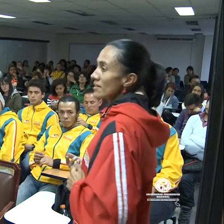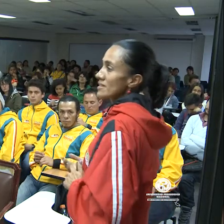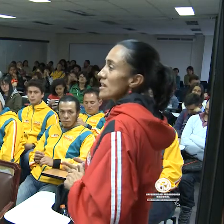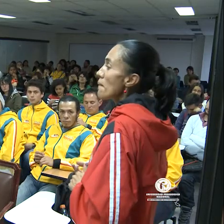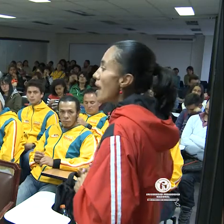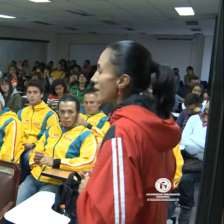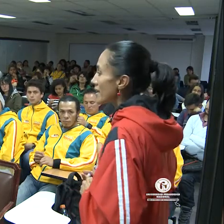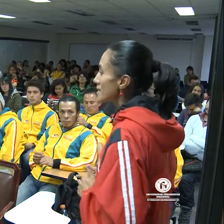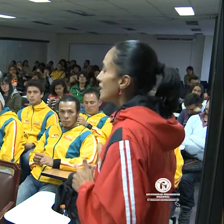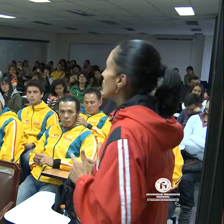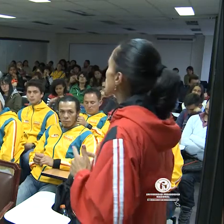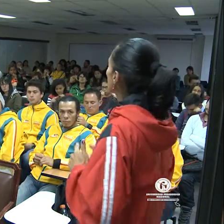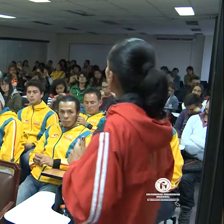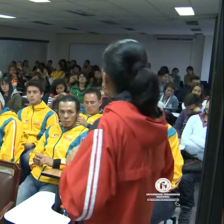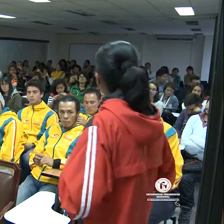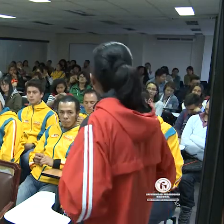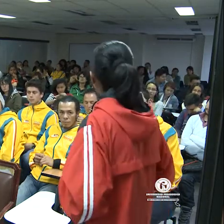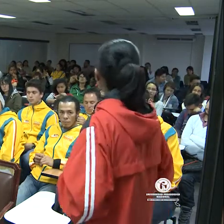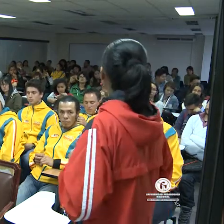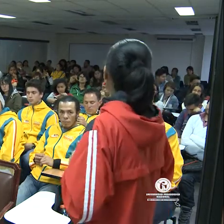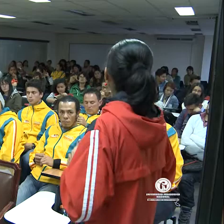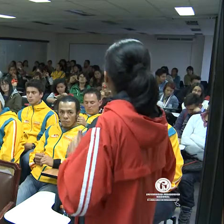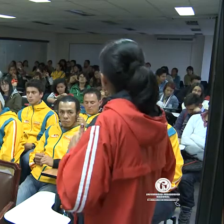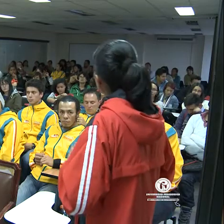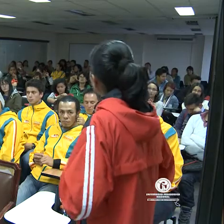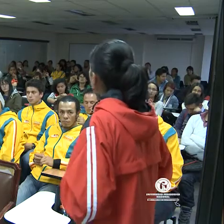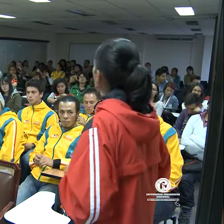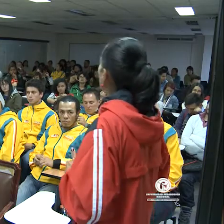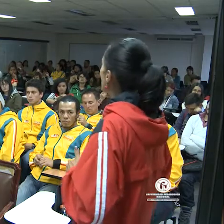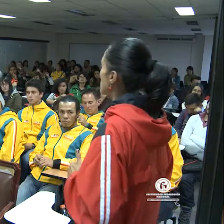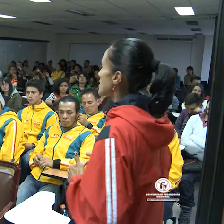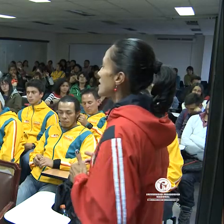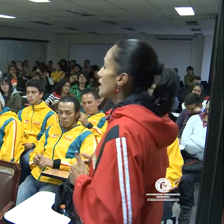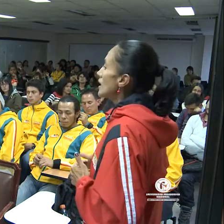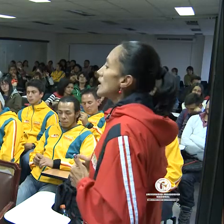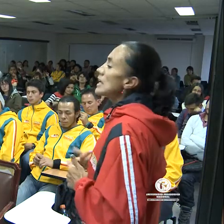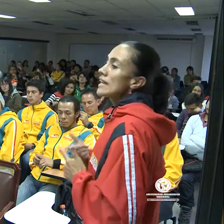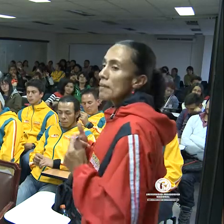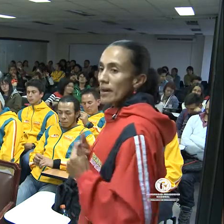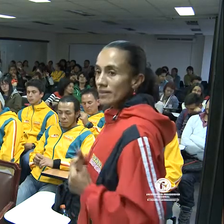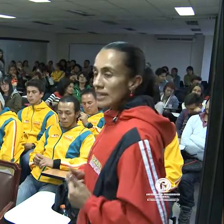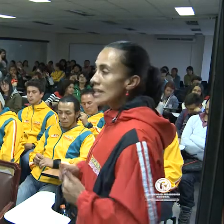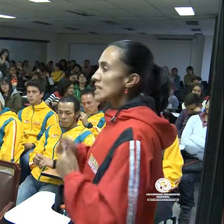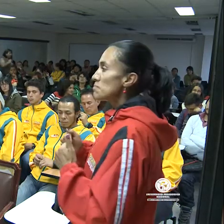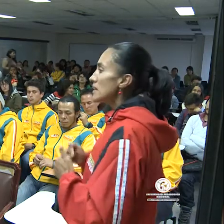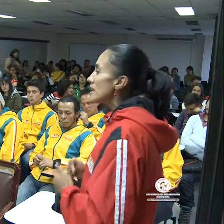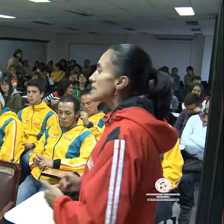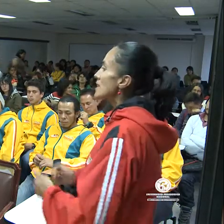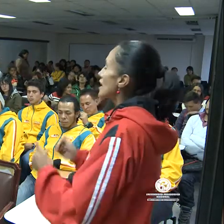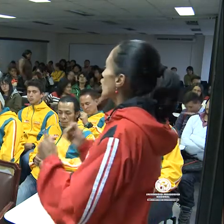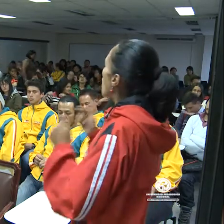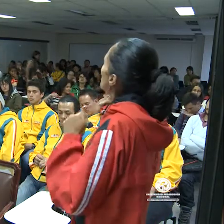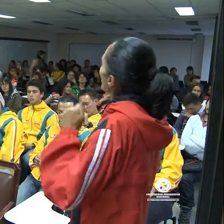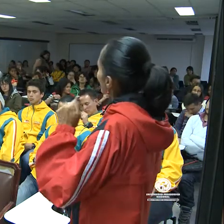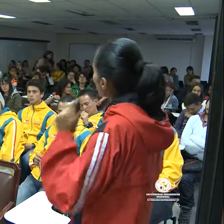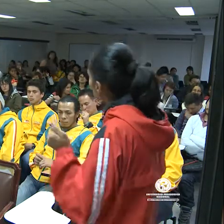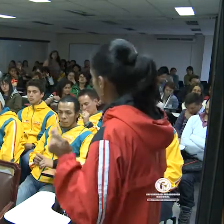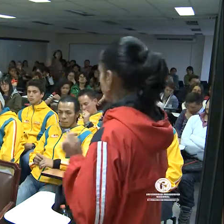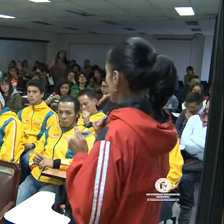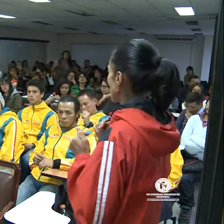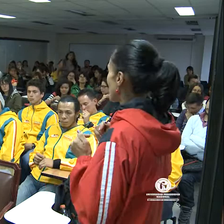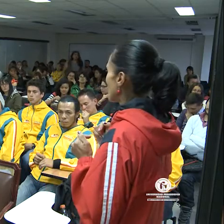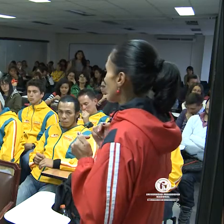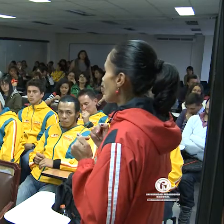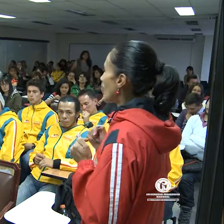también pertenecen a barras, que son delincuentes en potencia, que pertenecen a pandillas, y que a partir de la experiencia de